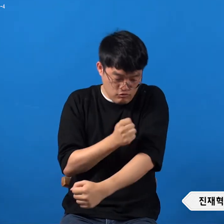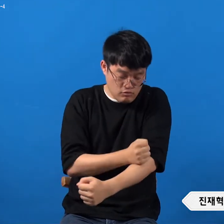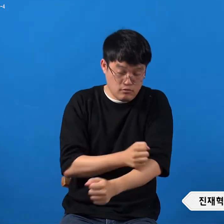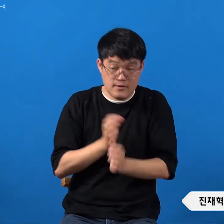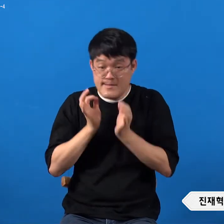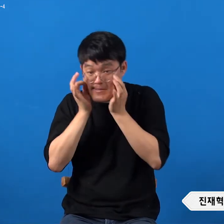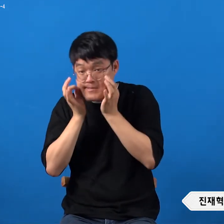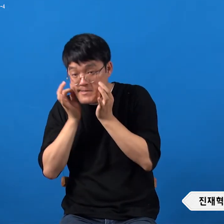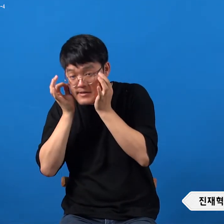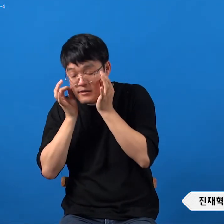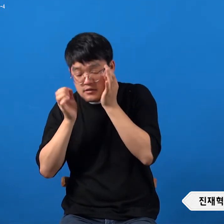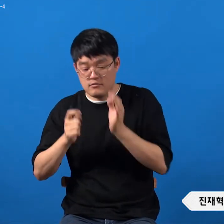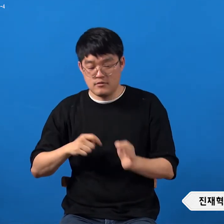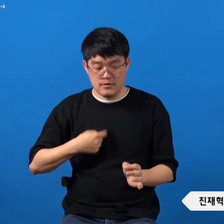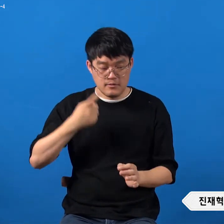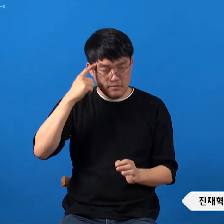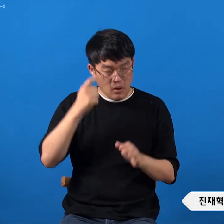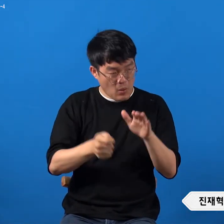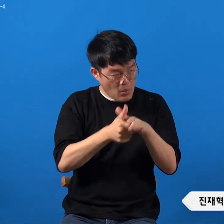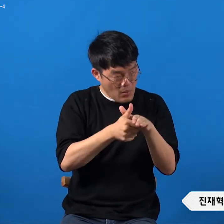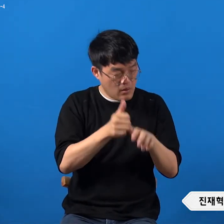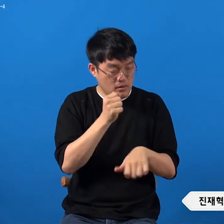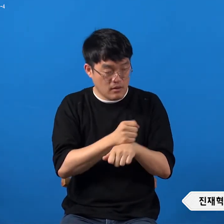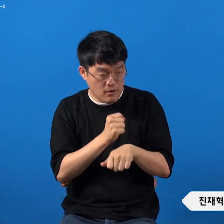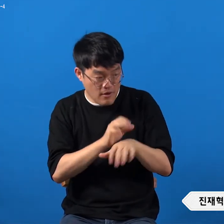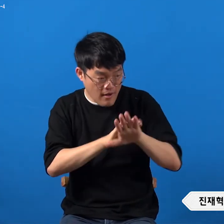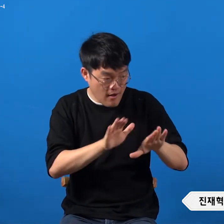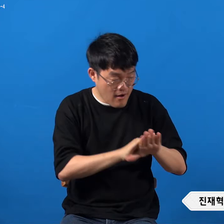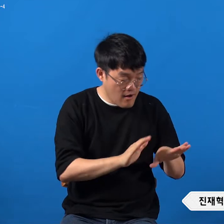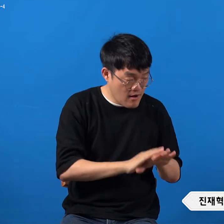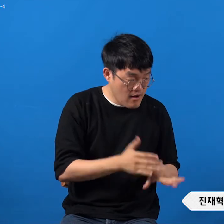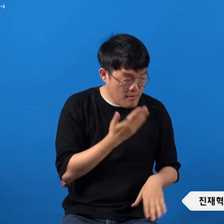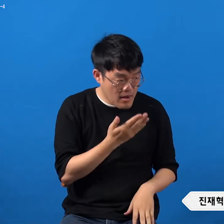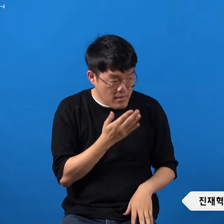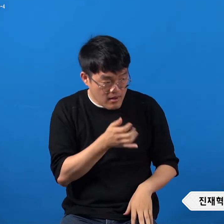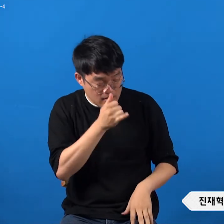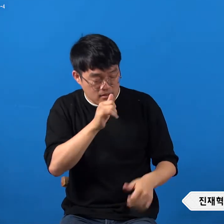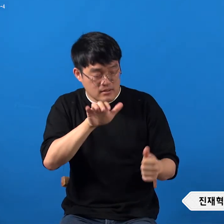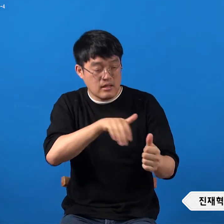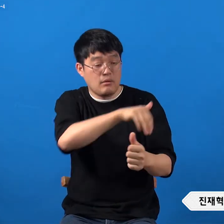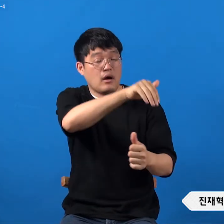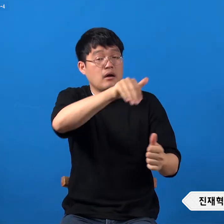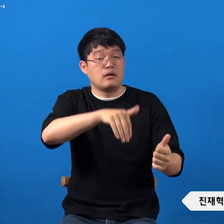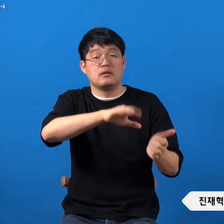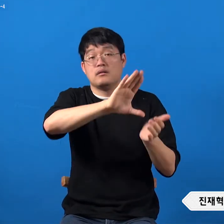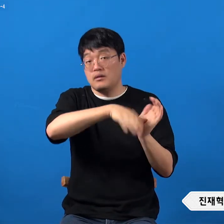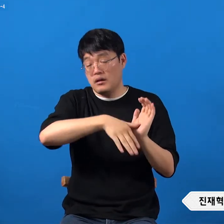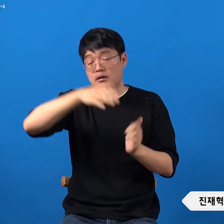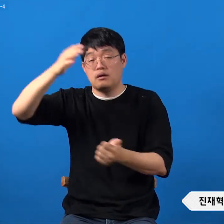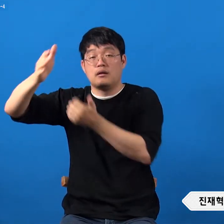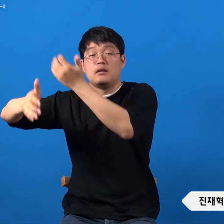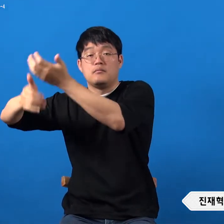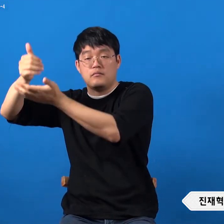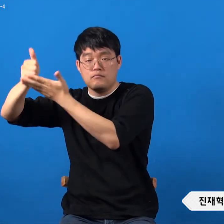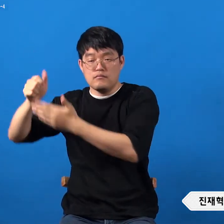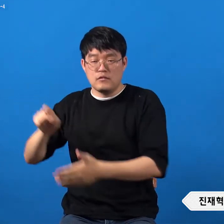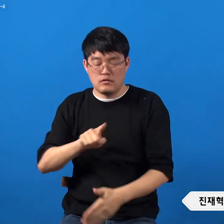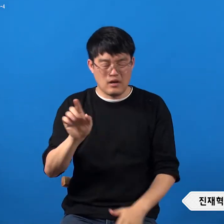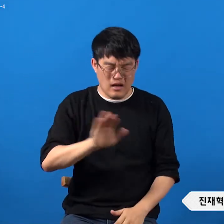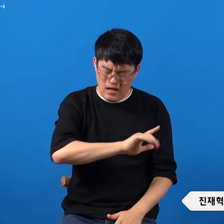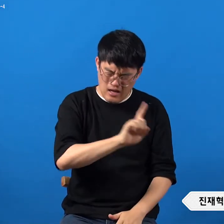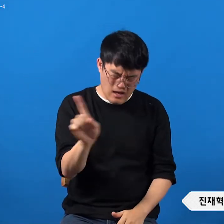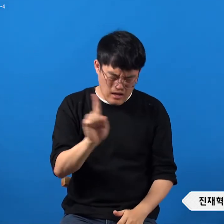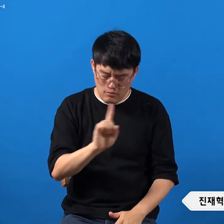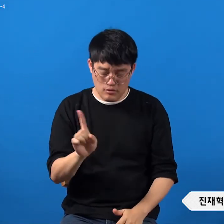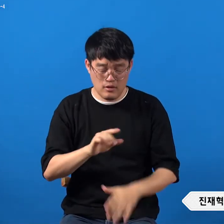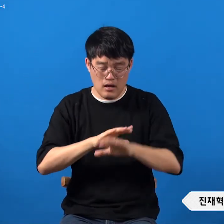노력으로, 우리의 잔꾀로 그 일들이 이루어졌다라고 생각할 수 있는 그 상황이기에 하나님은 우리가 아무것도 할 수